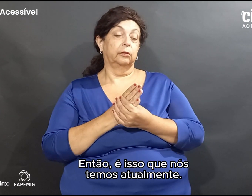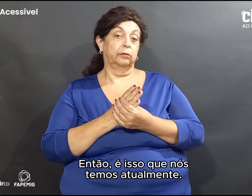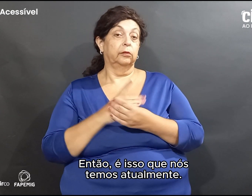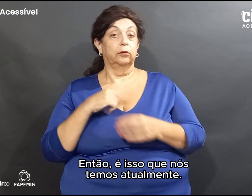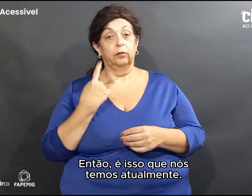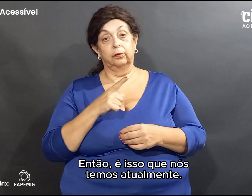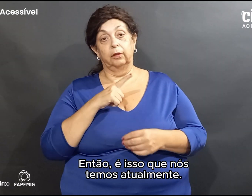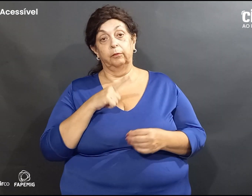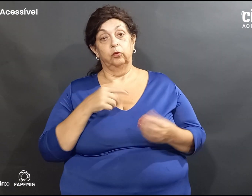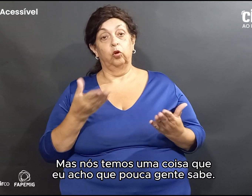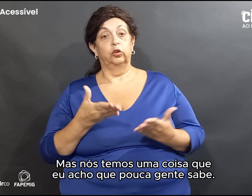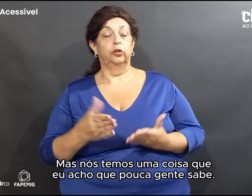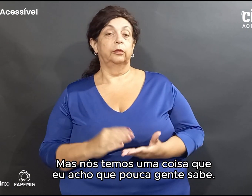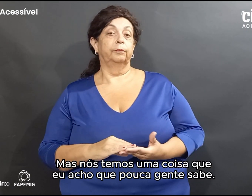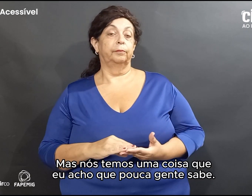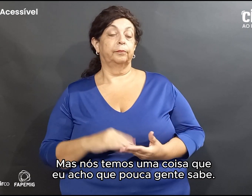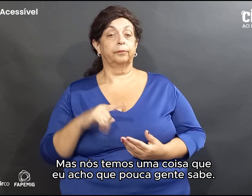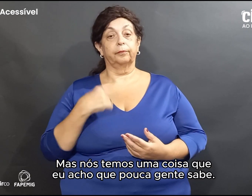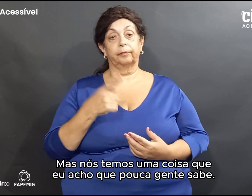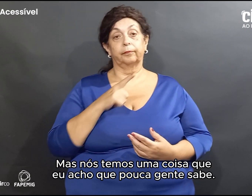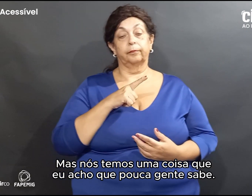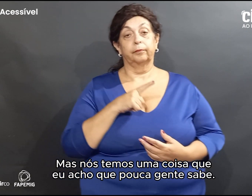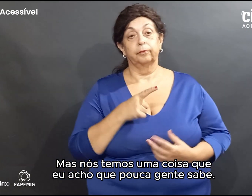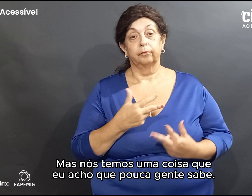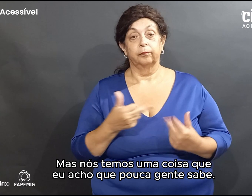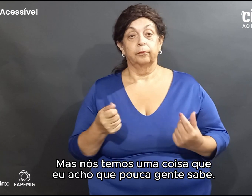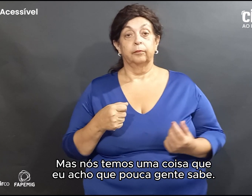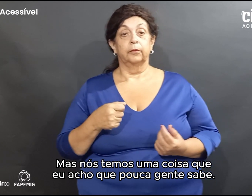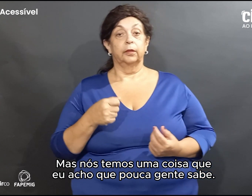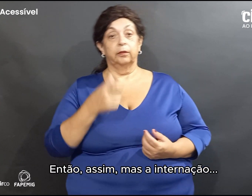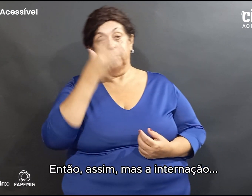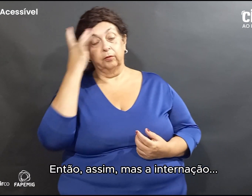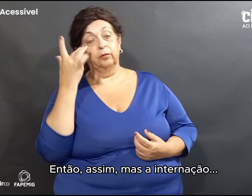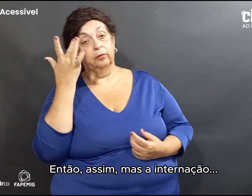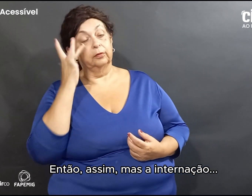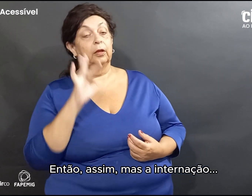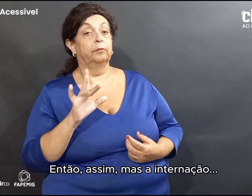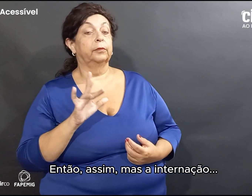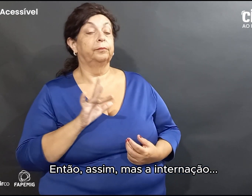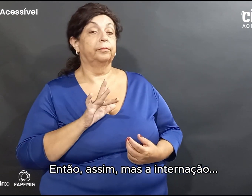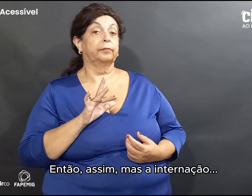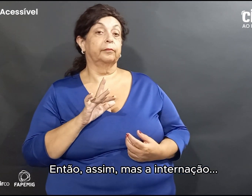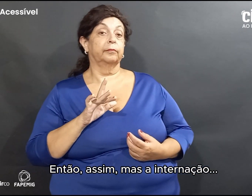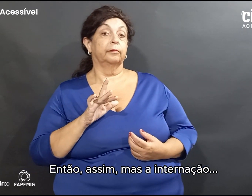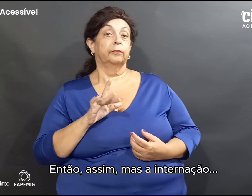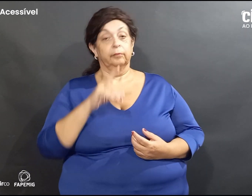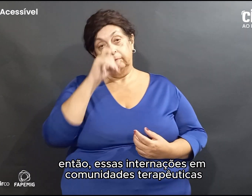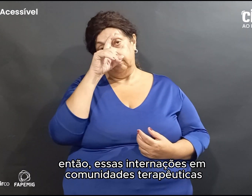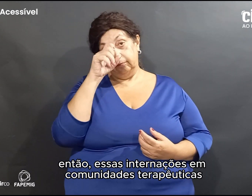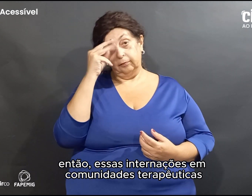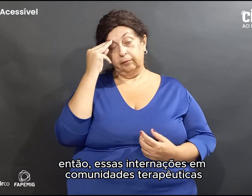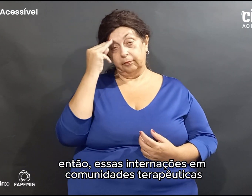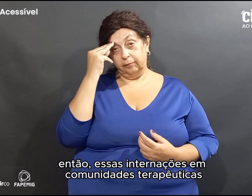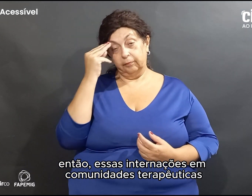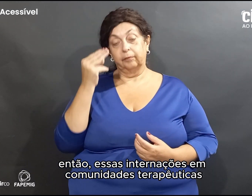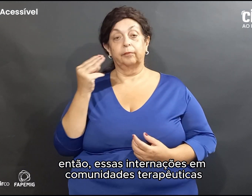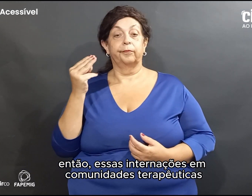temos atualmente. Mas nós temos uma coisa que eu acho que pouca gente sabe, né? Então, assim, mas a internação, então essas internações em